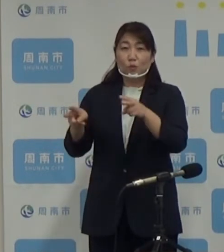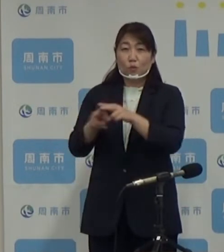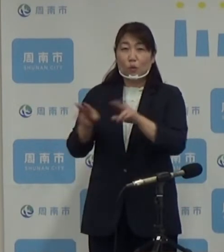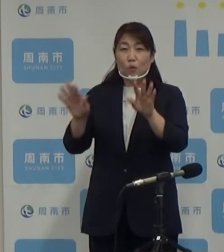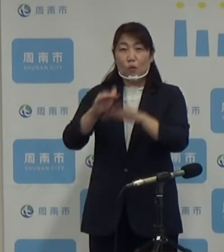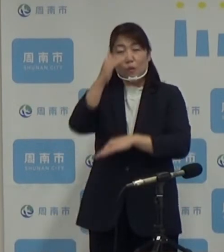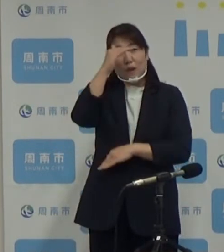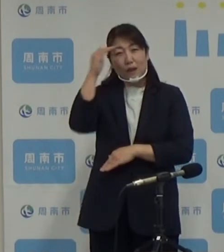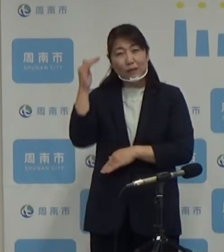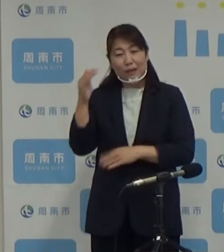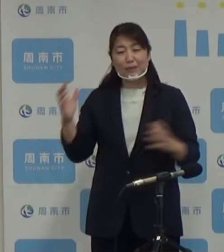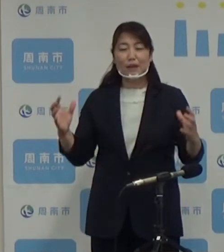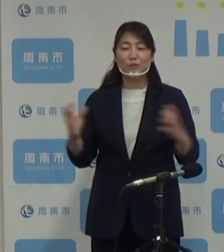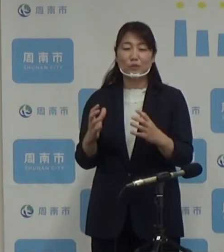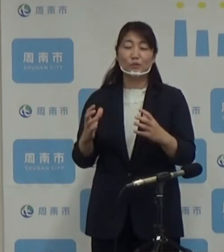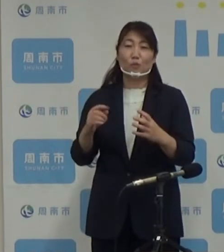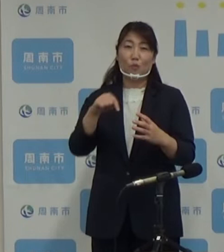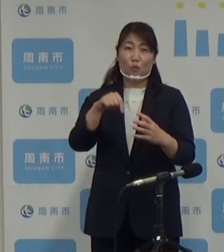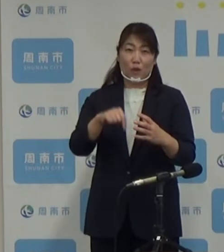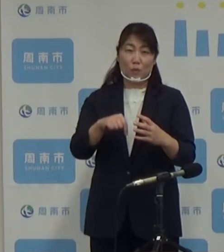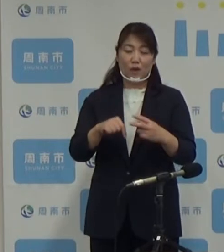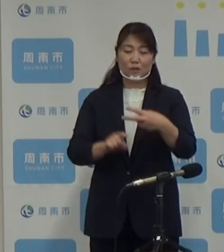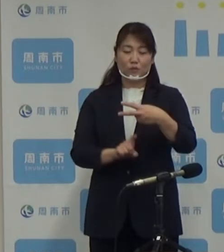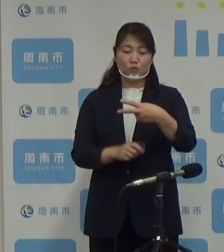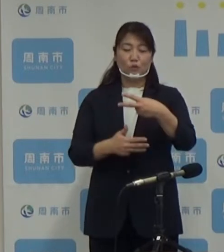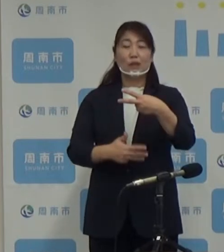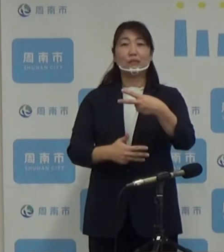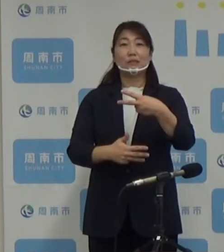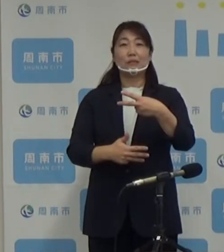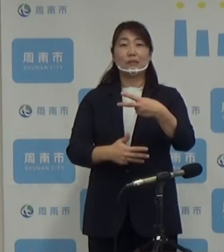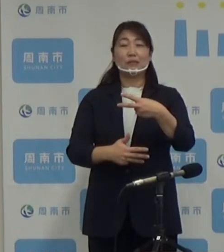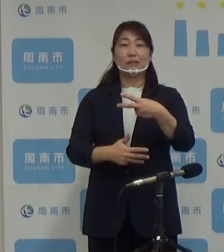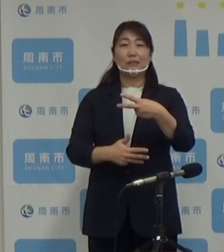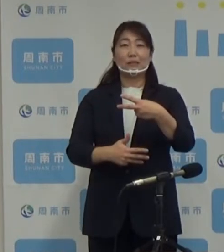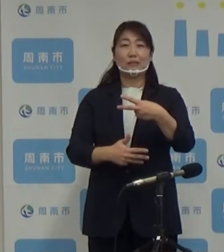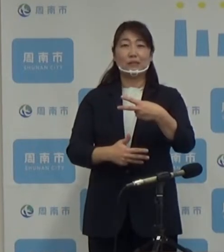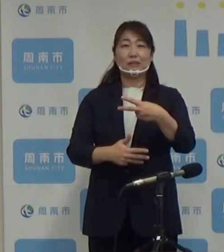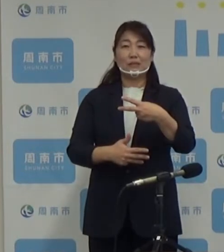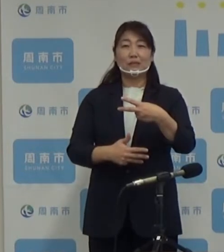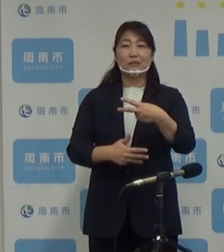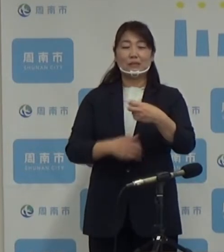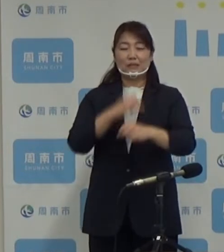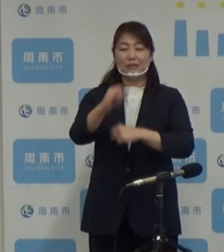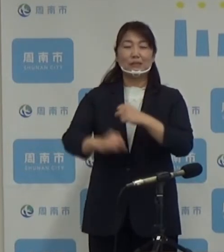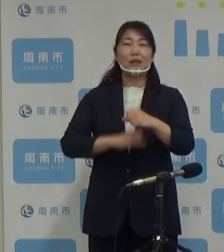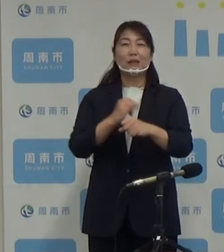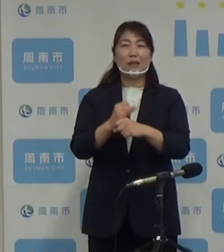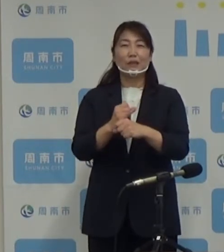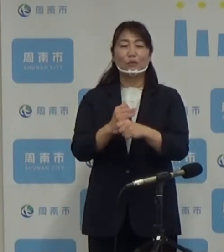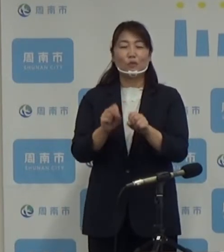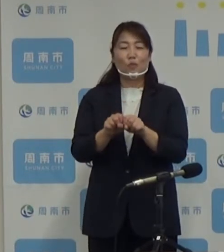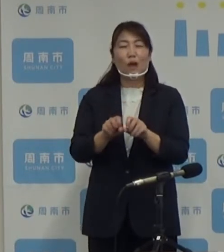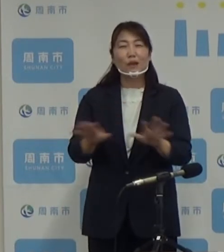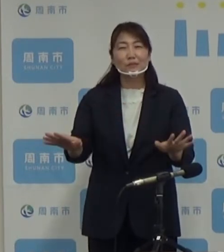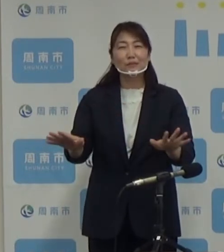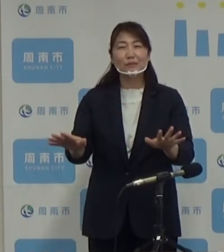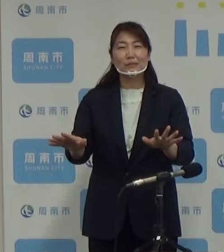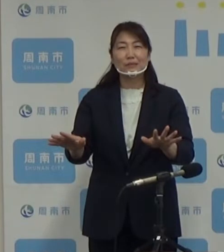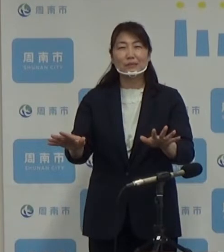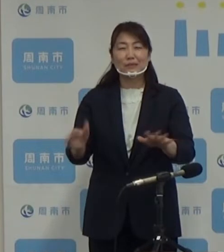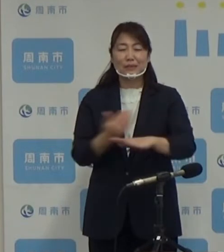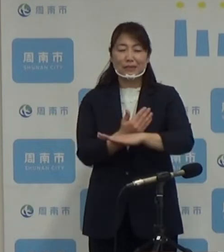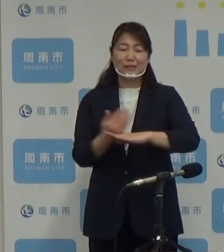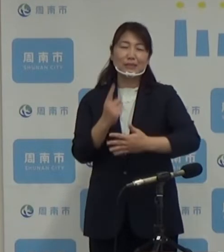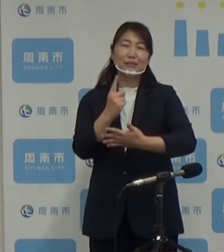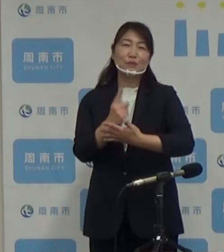サミット in周南は2月18日にオンライン生配信で記念式典のみを